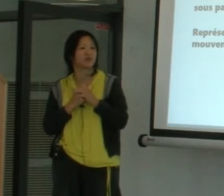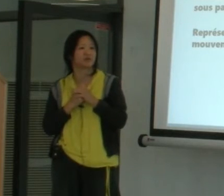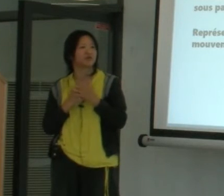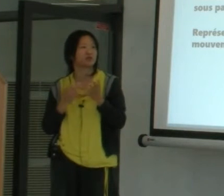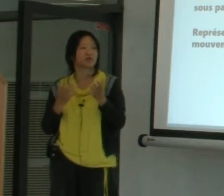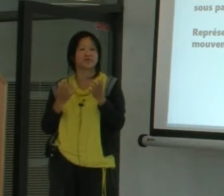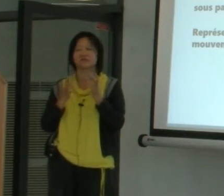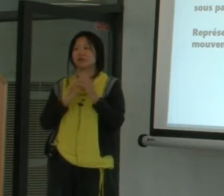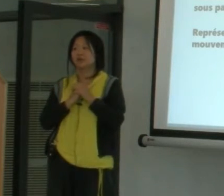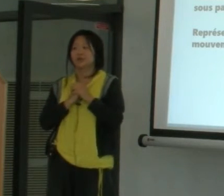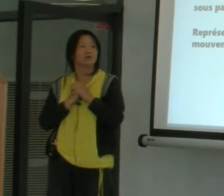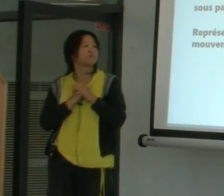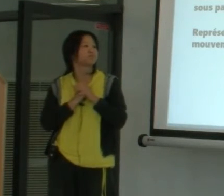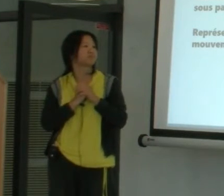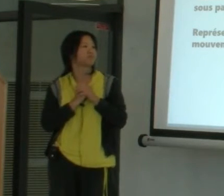dessin avec un infographiste,